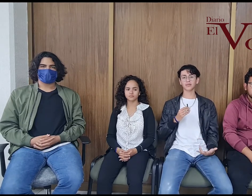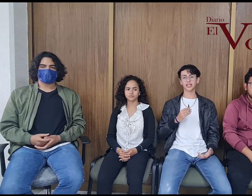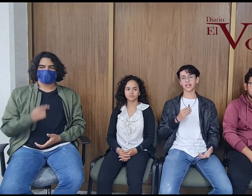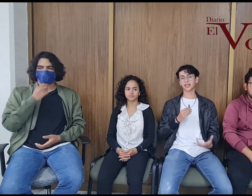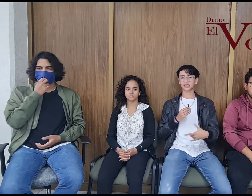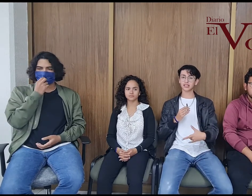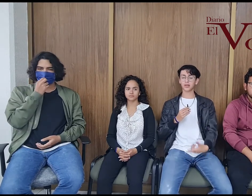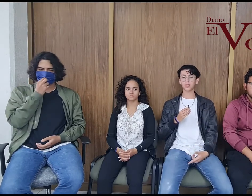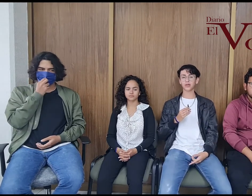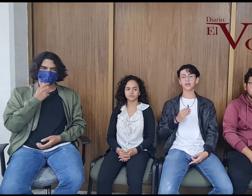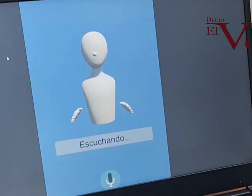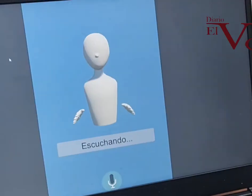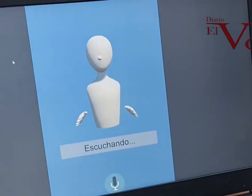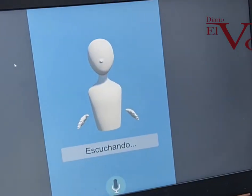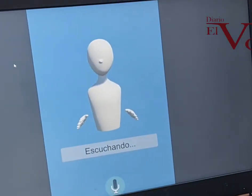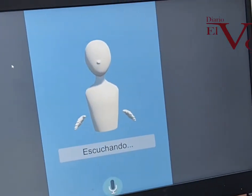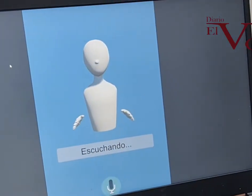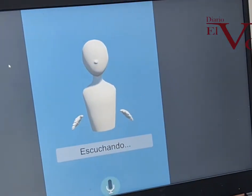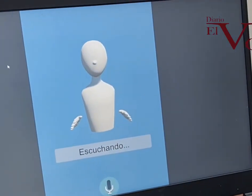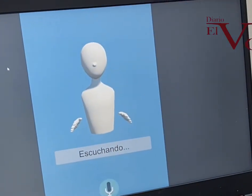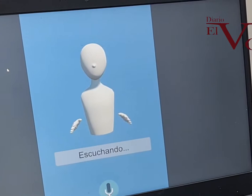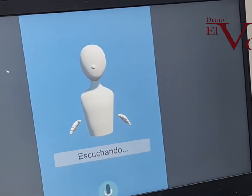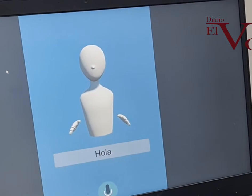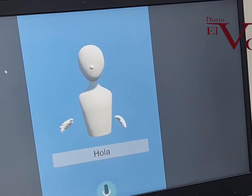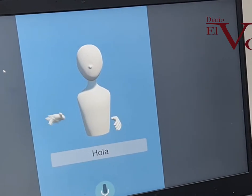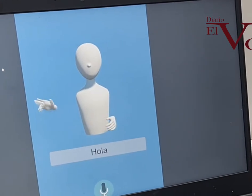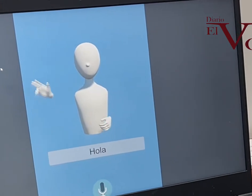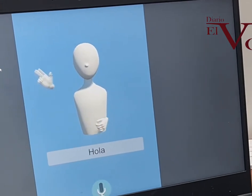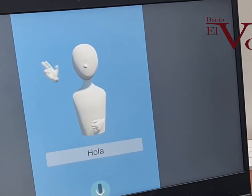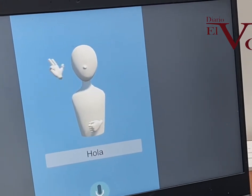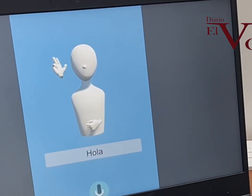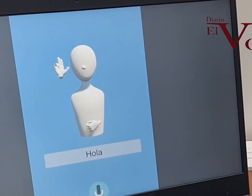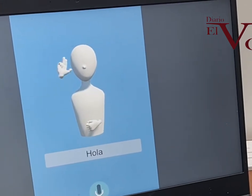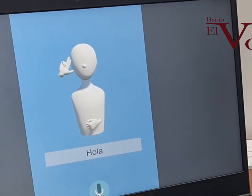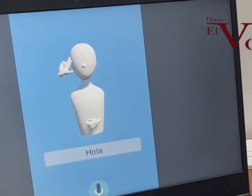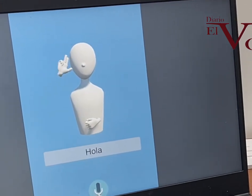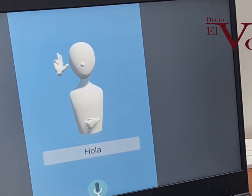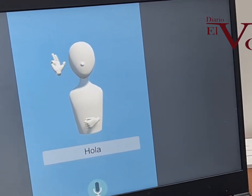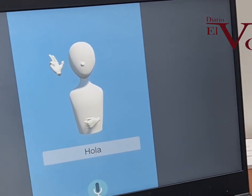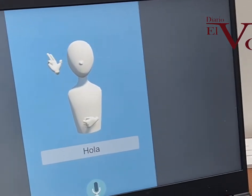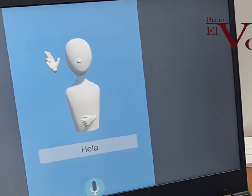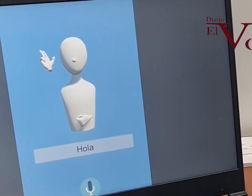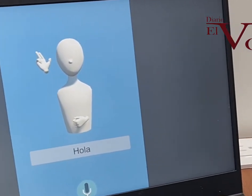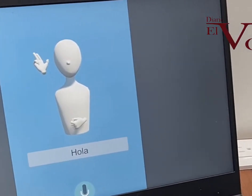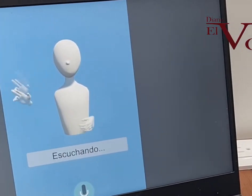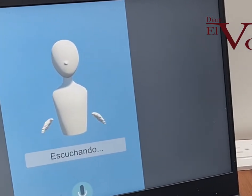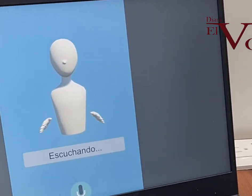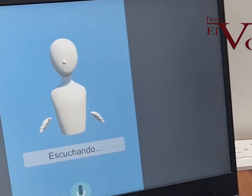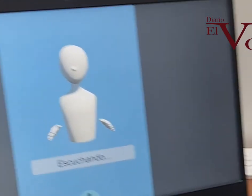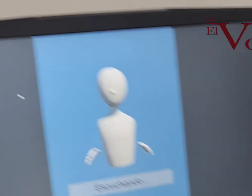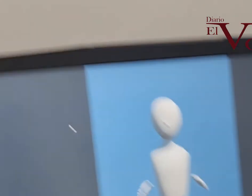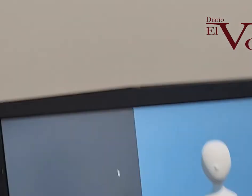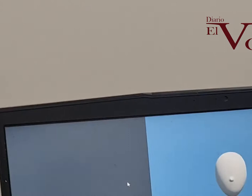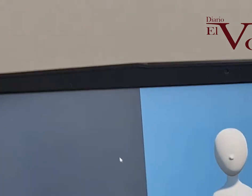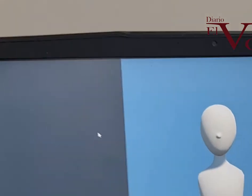pretendemos que a través de este videojuego el usuario no se aburra y pueda aprender el lenguaje de señas aunque no lo necesite.